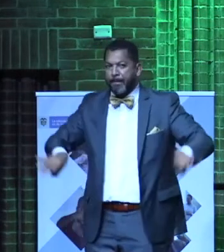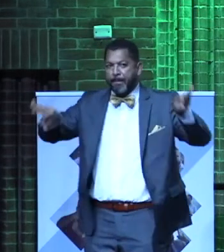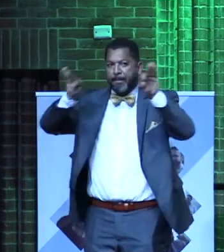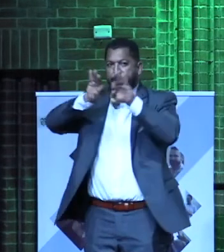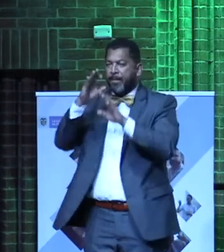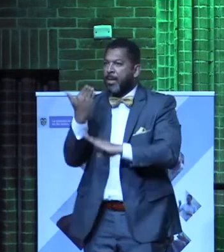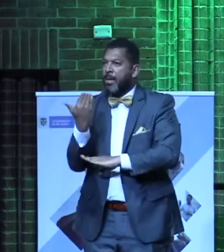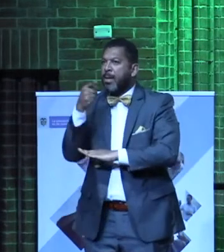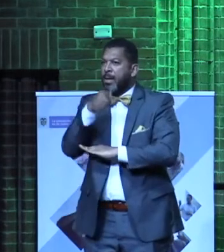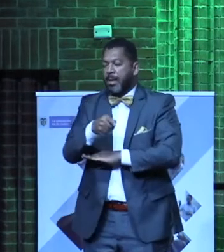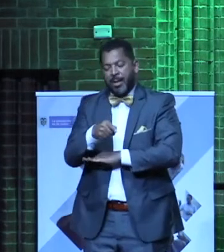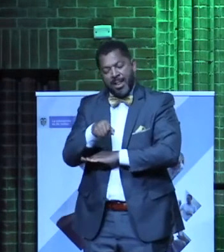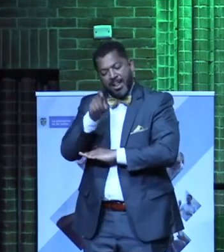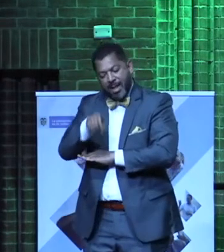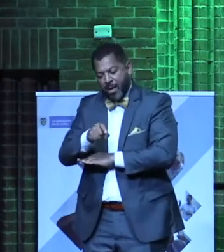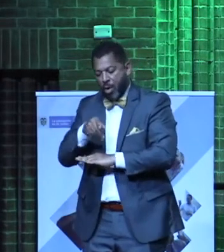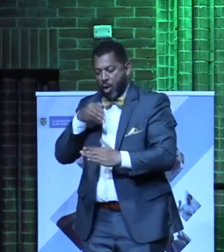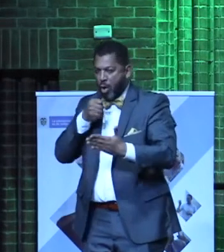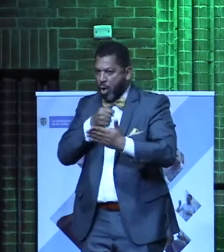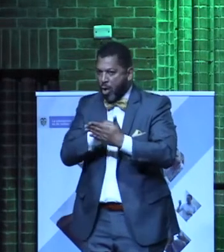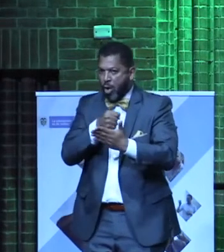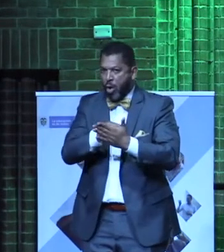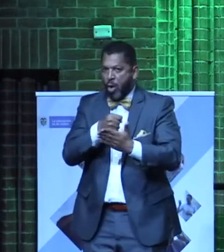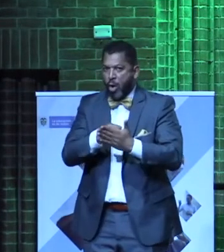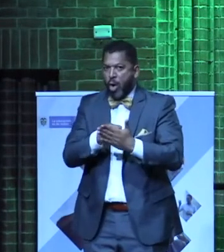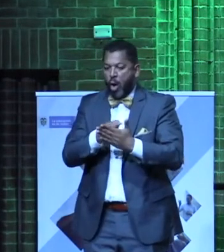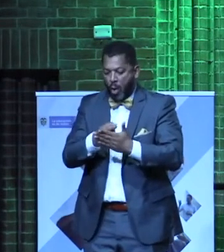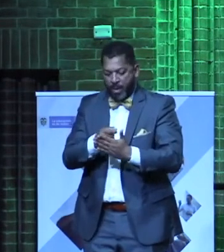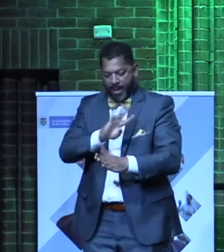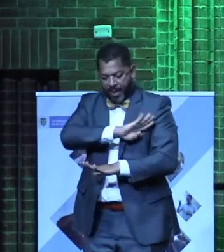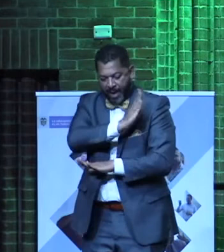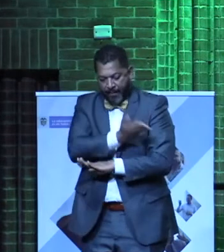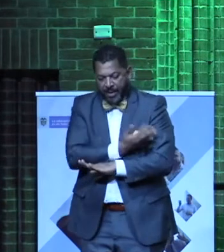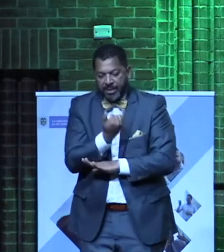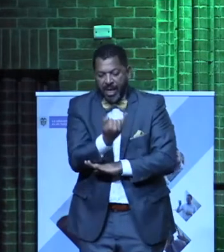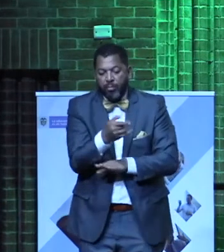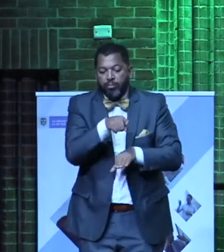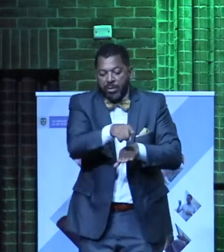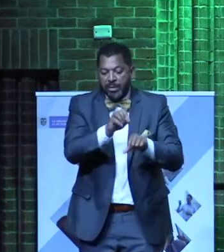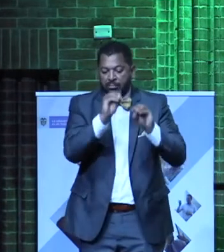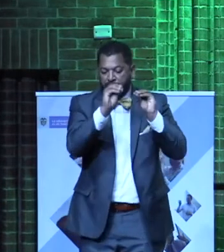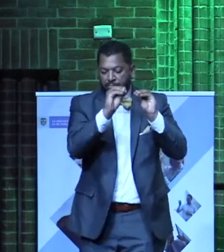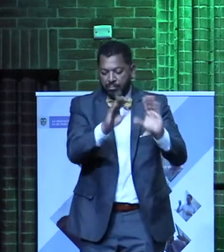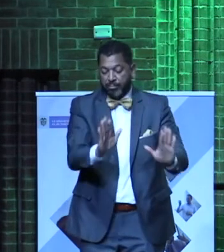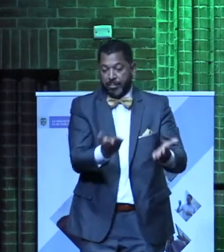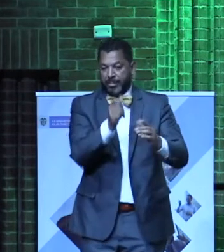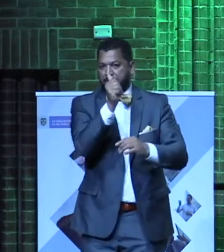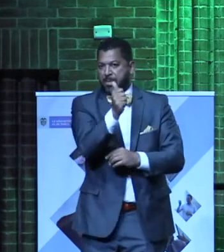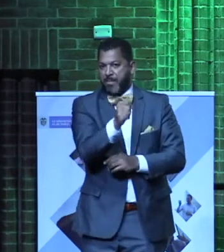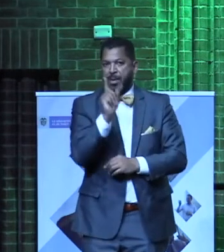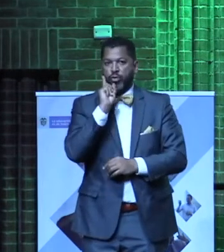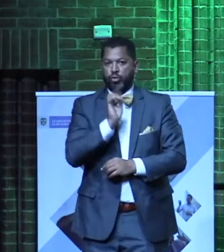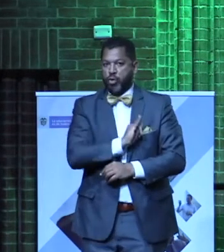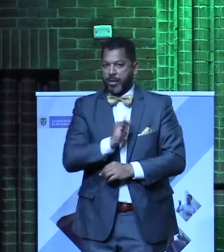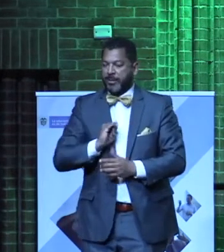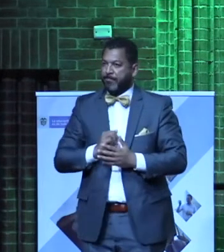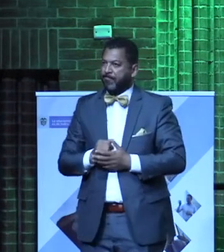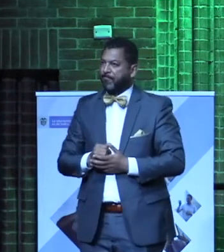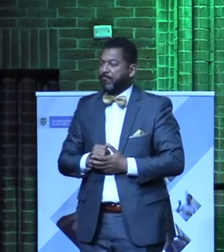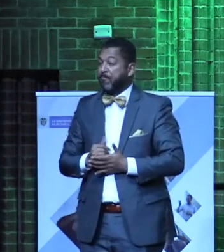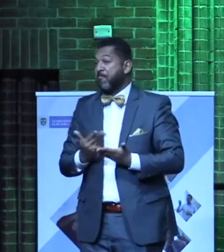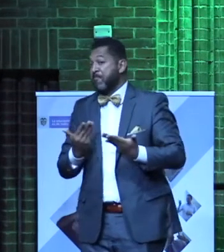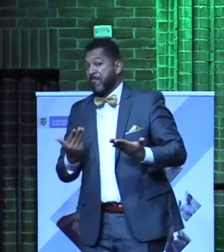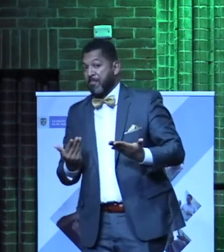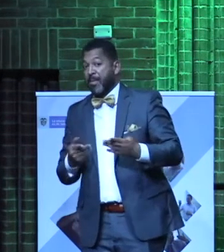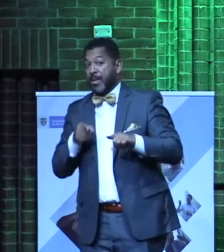vez más desde salud ese desarrollo de capacidades de la persona sorda. Entonces, esa pues como fue